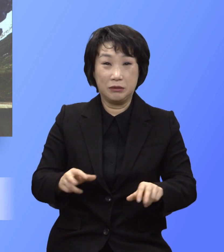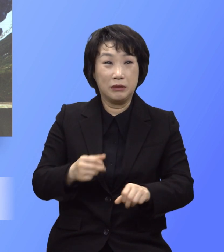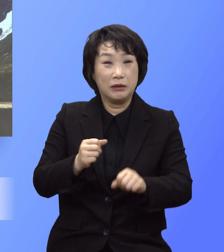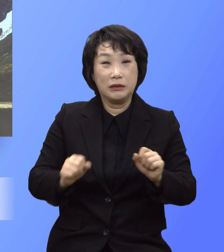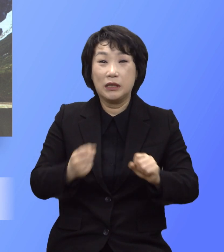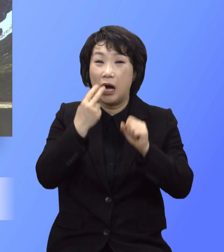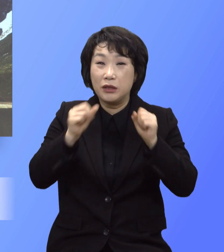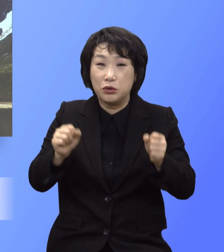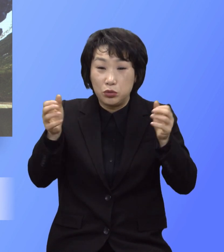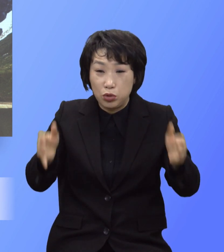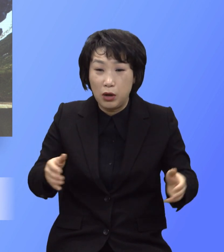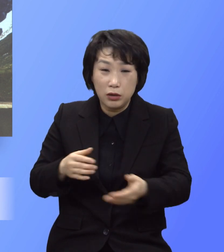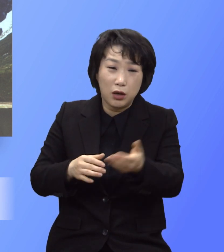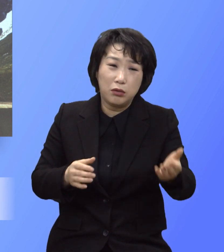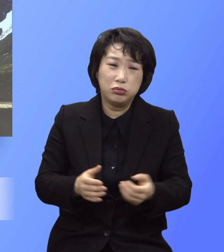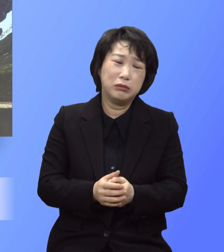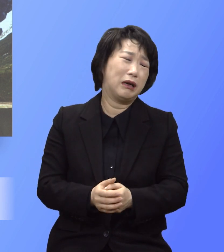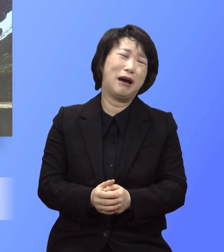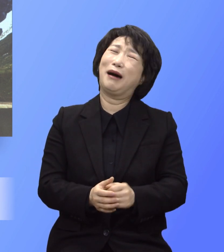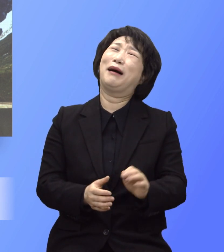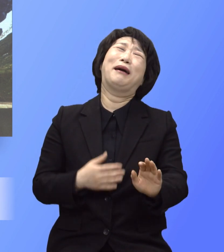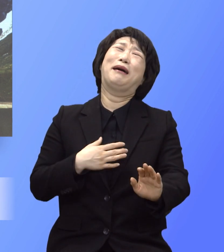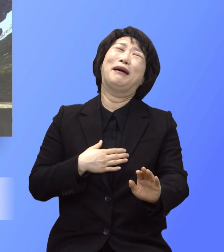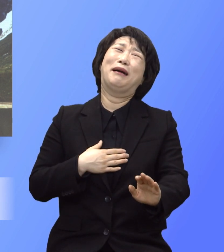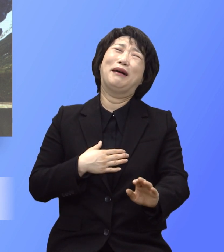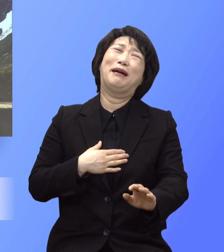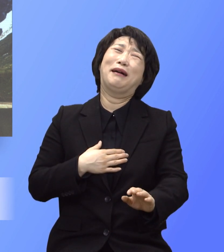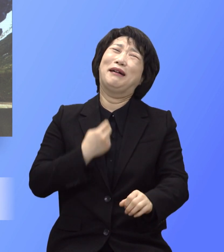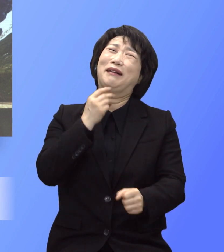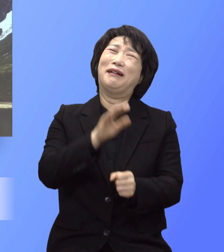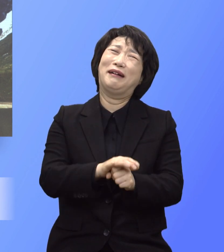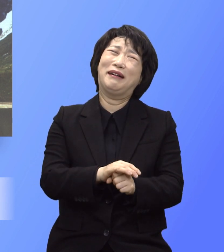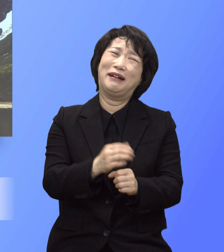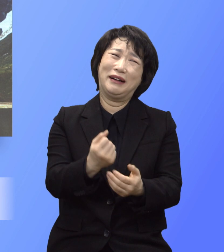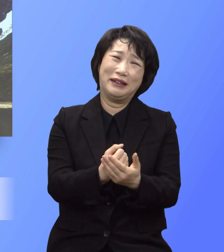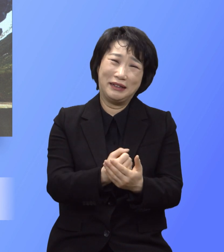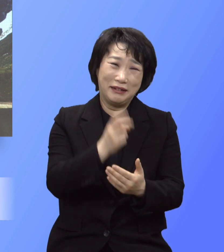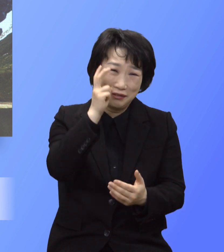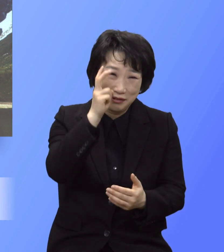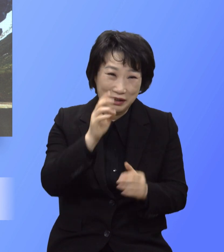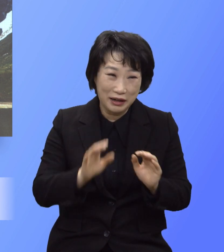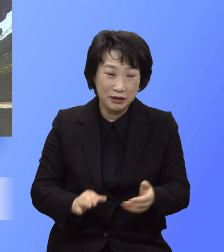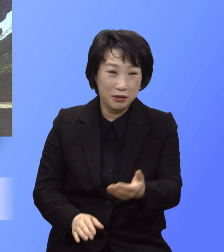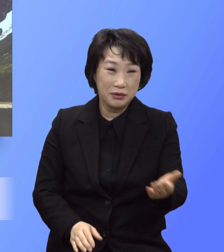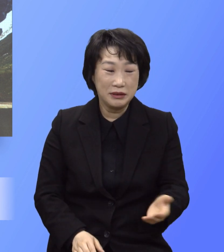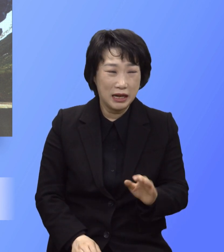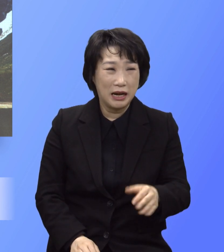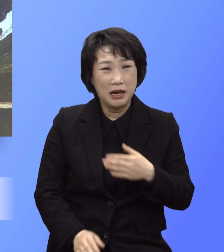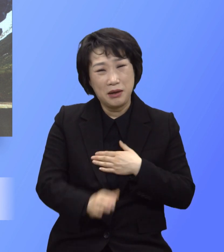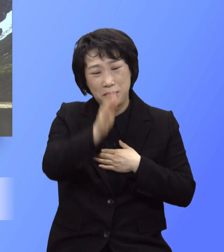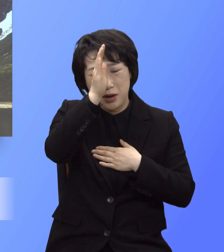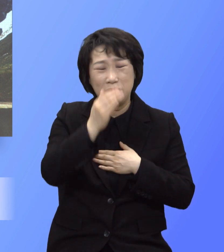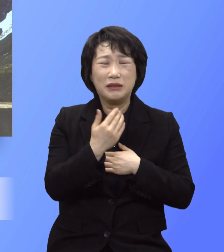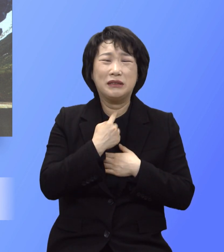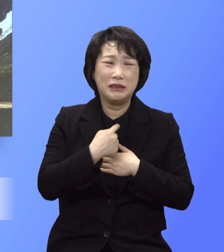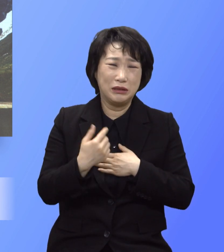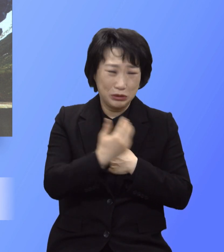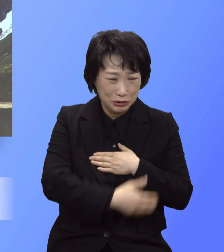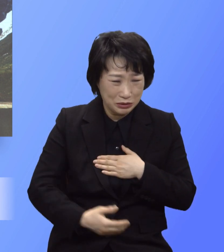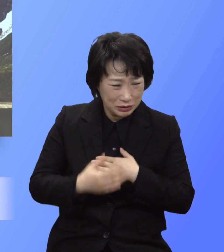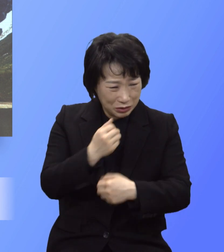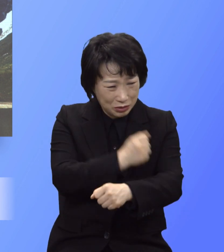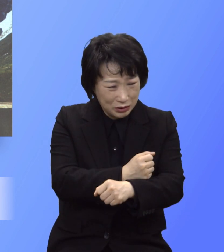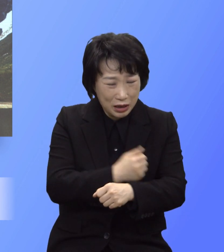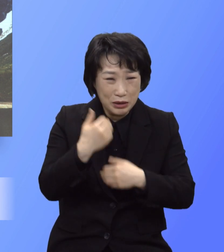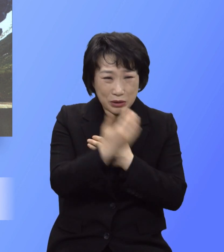것이 얼마나 정말로 참혹합니까? 그래서 병든 육신이라도 고통받는